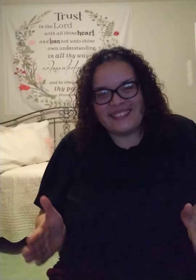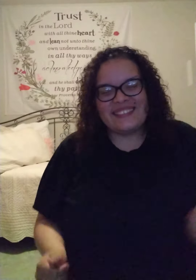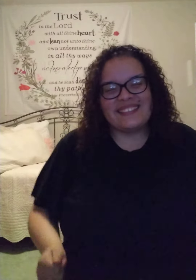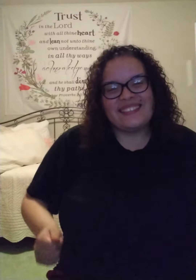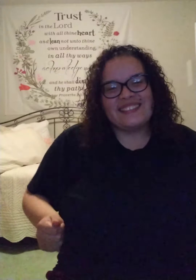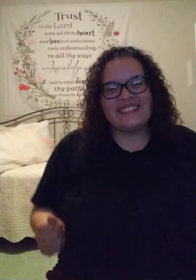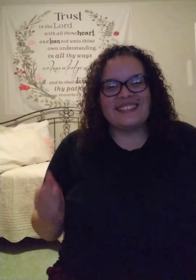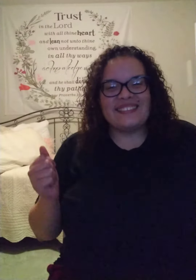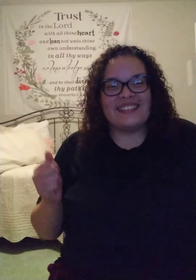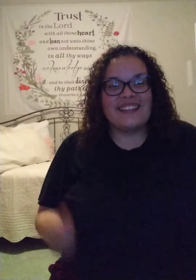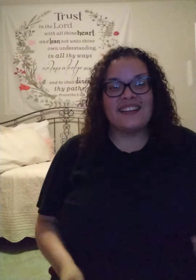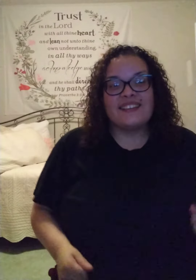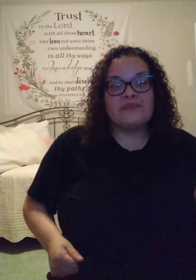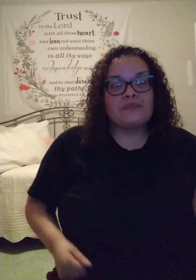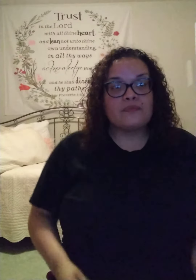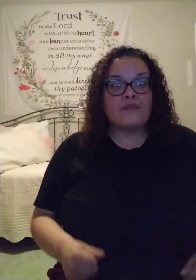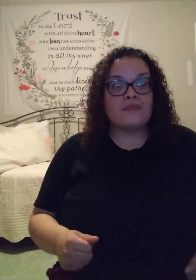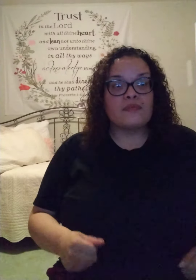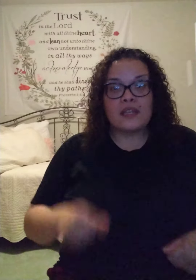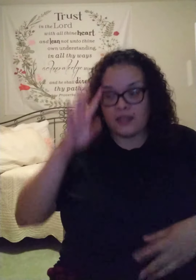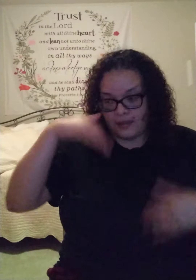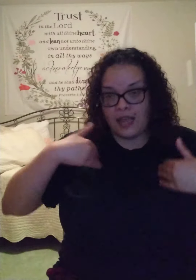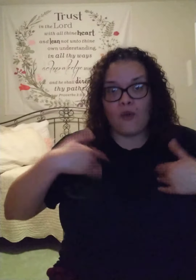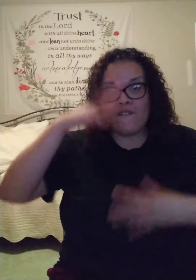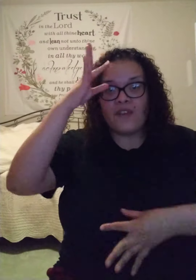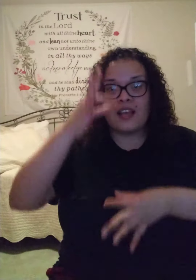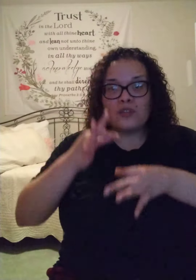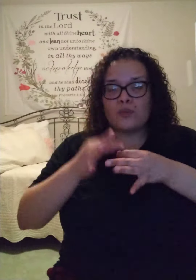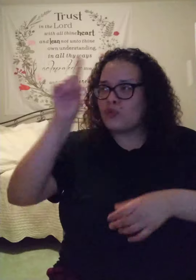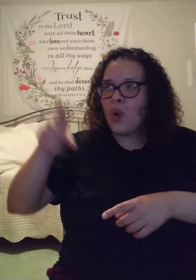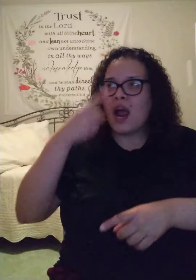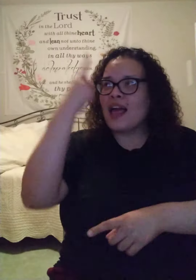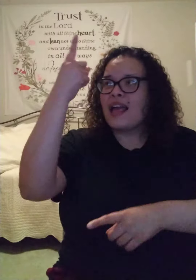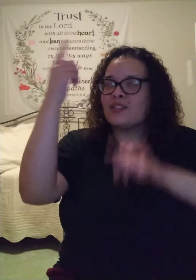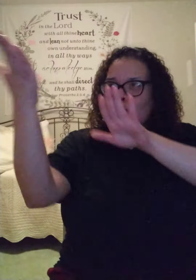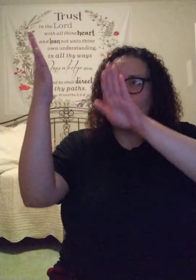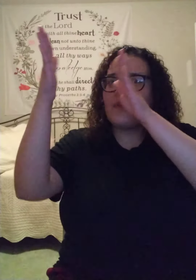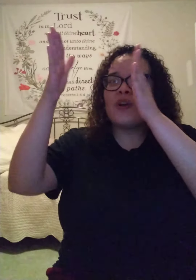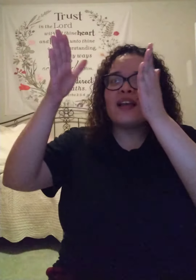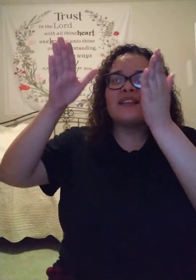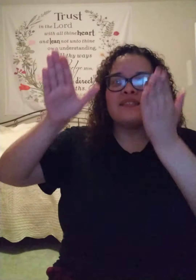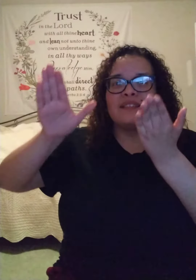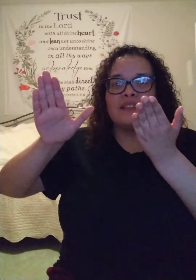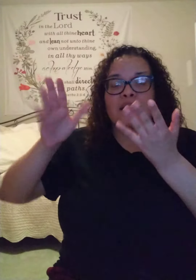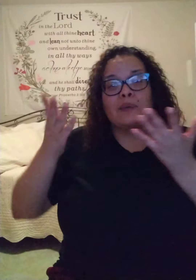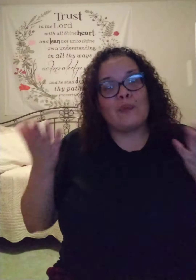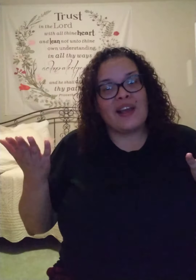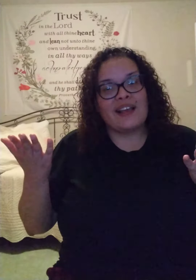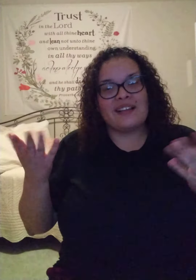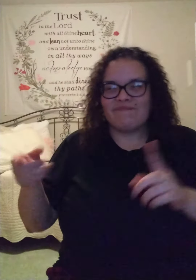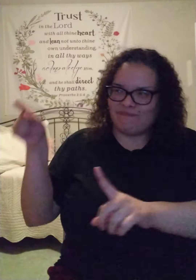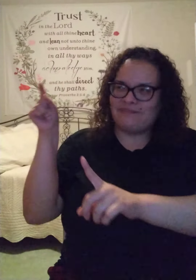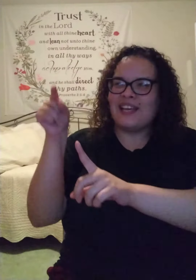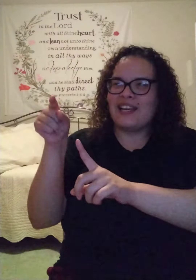Tengo fe solo en tu muerte, pues con